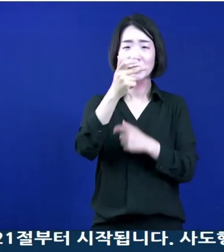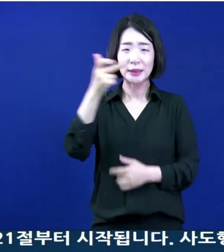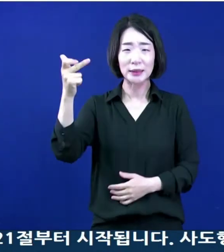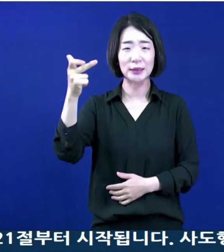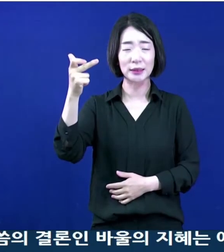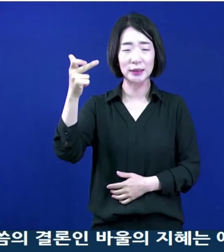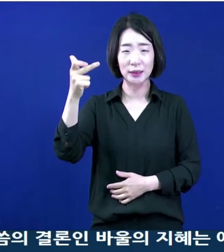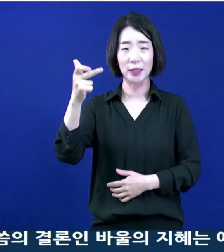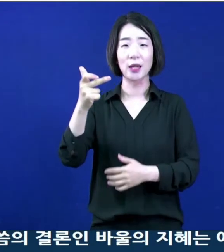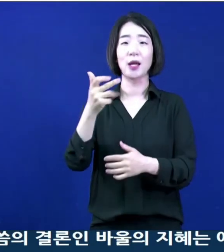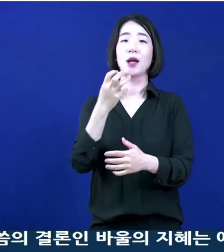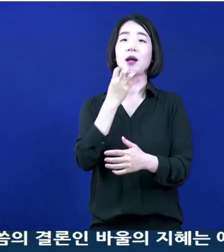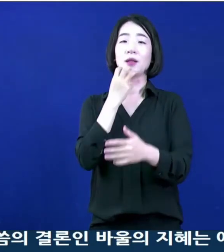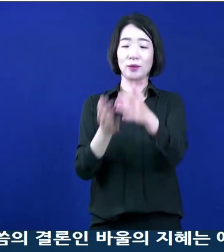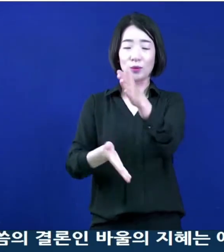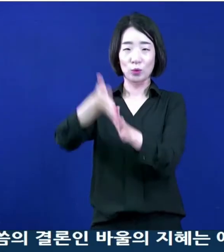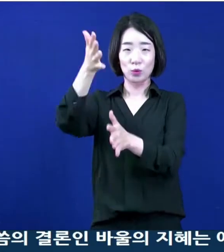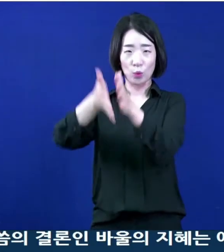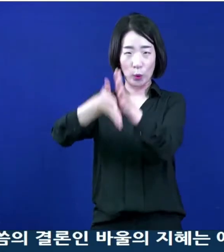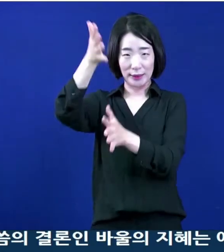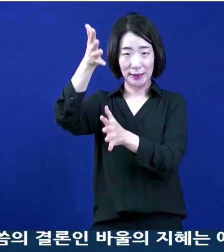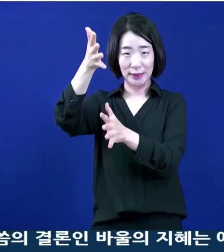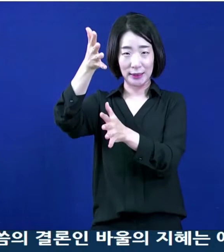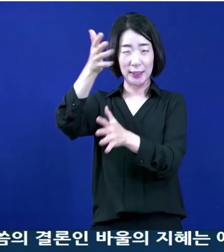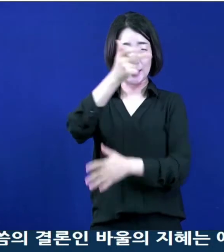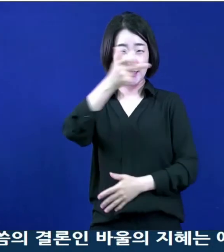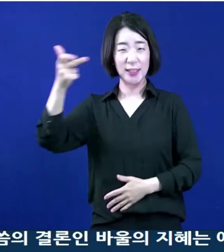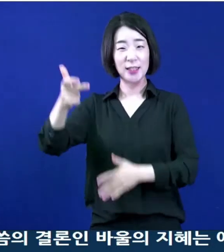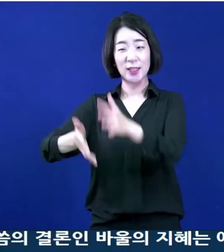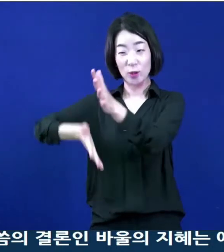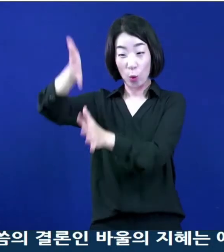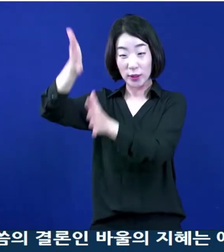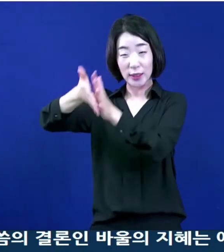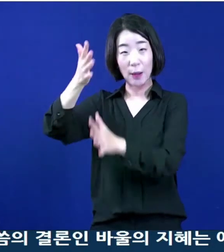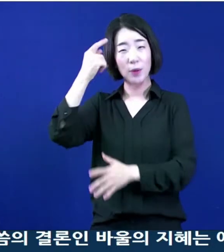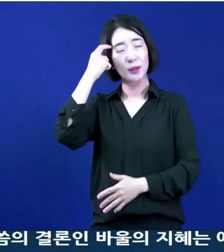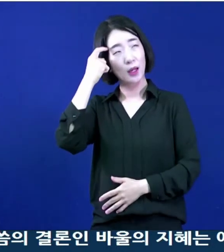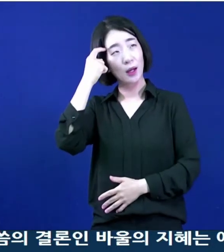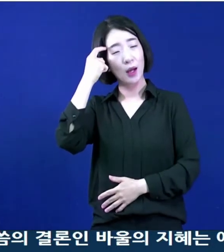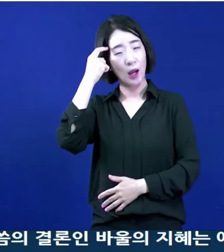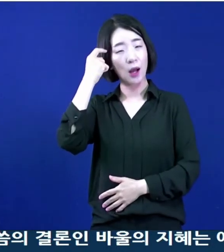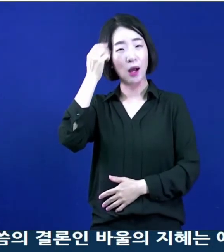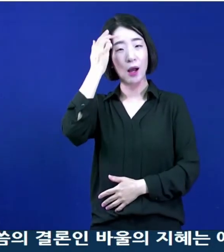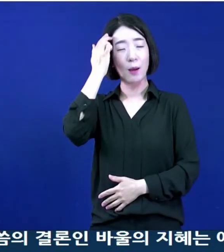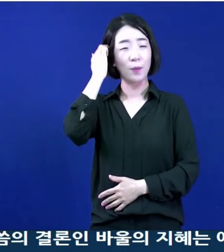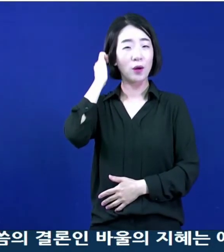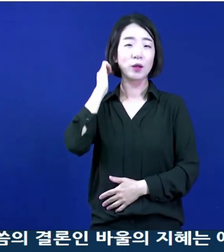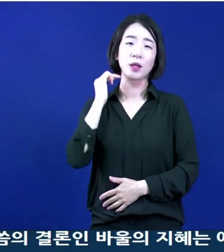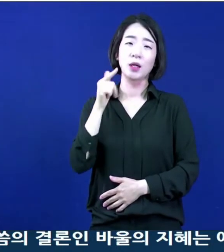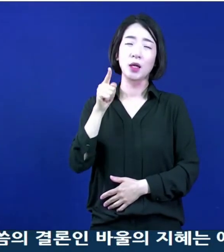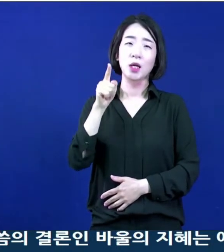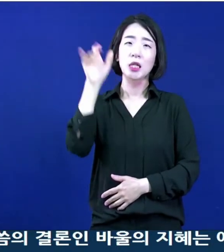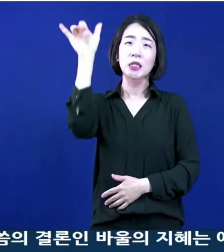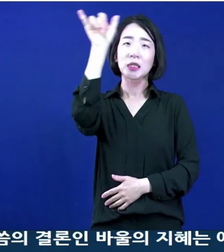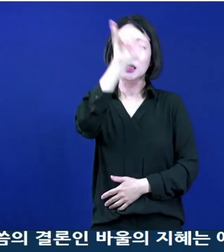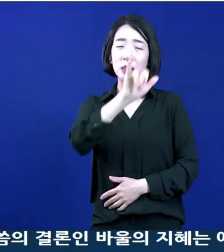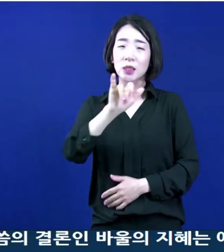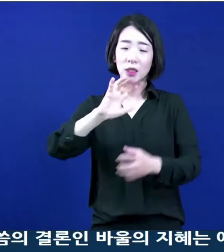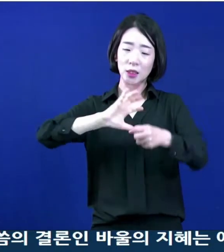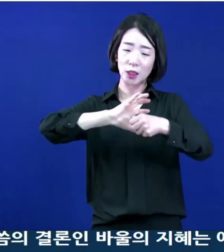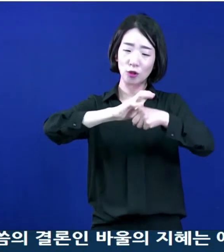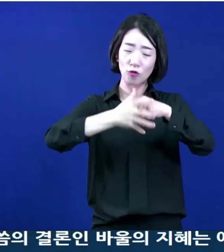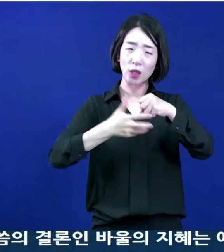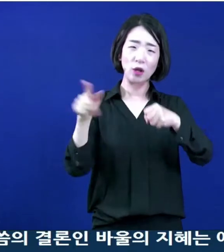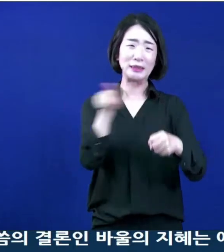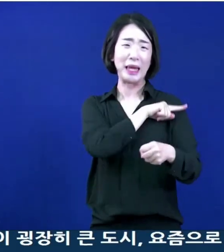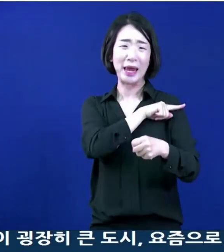3대 도시 혹은 4대 도시 안에 들어갔으니까 여러분 한번 지금 지구상에서 가장 큰 도시 4개를 뽑아보면